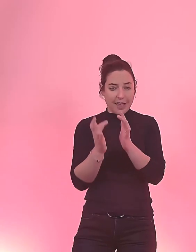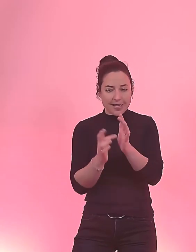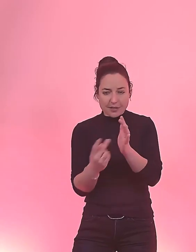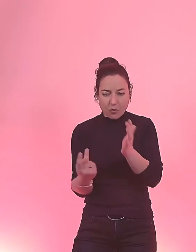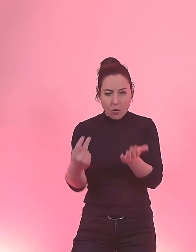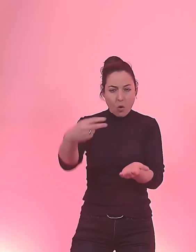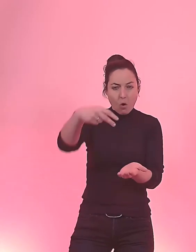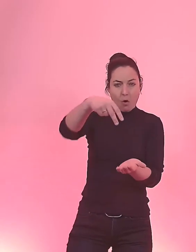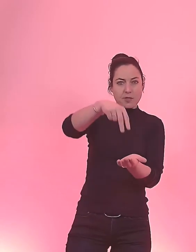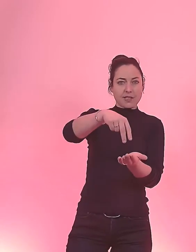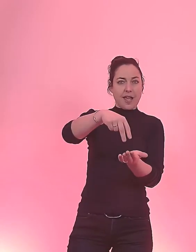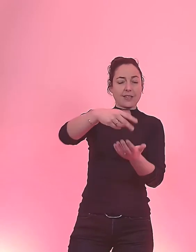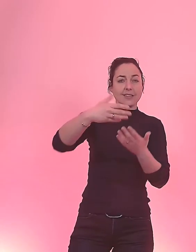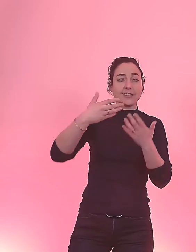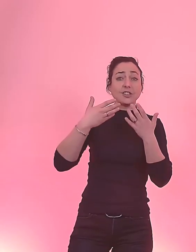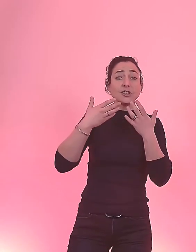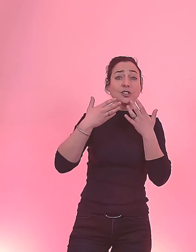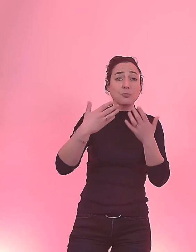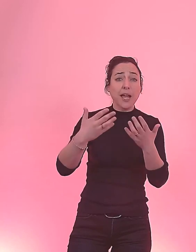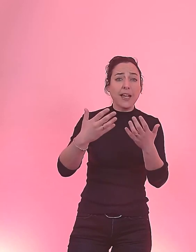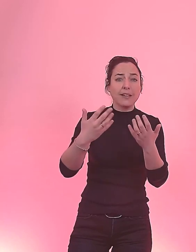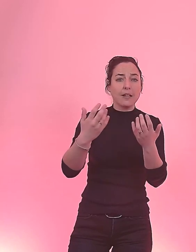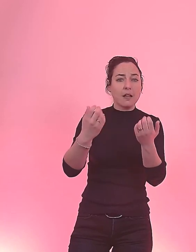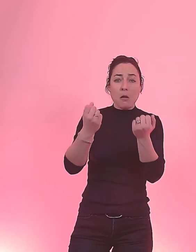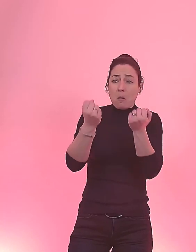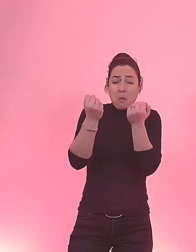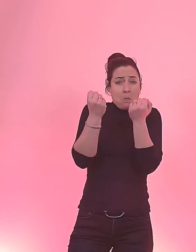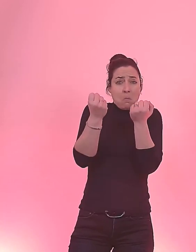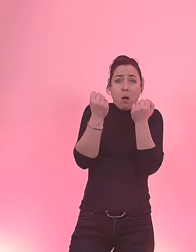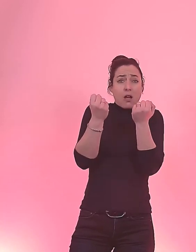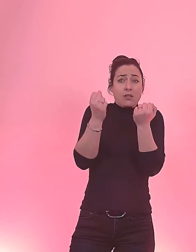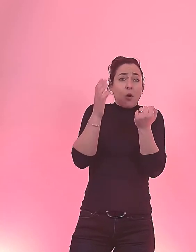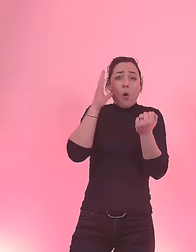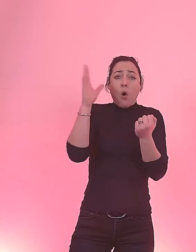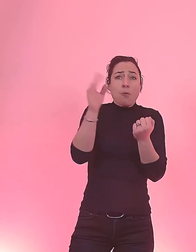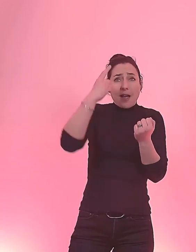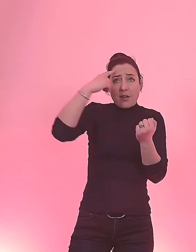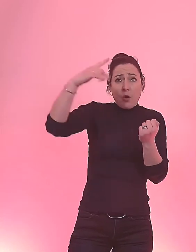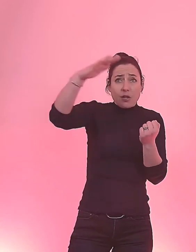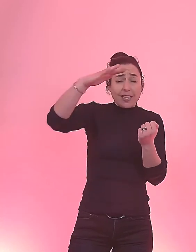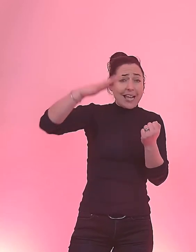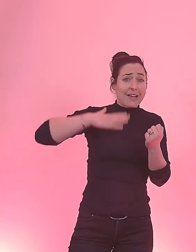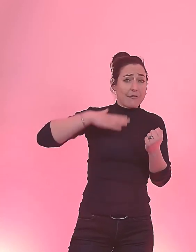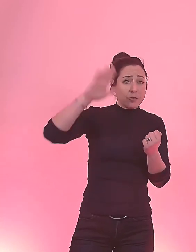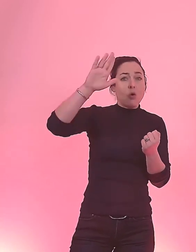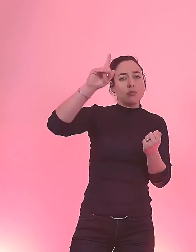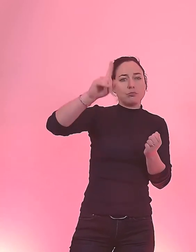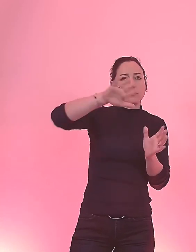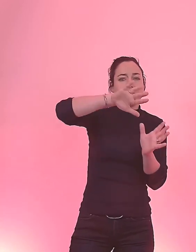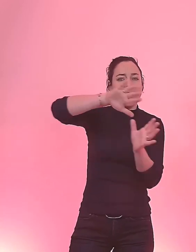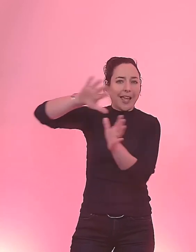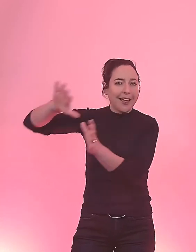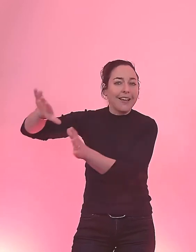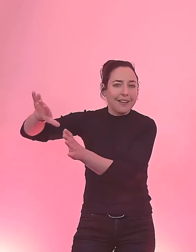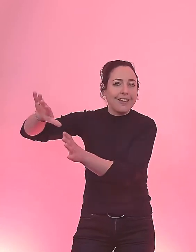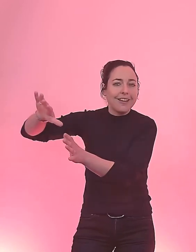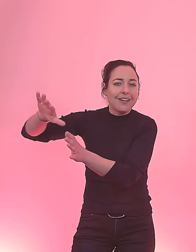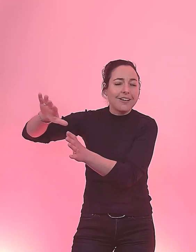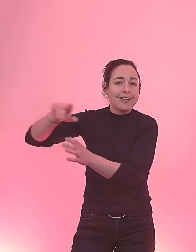spreekt dan moeten de machten die het niet bij het koninkrijk van god horen moeten wijken hij is